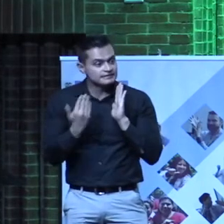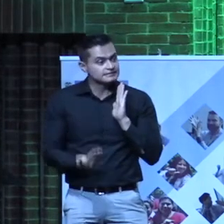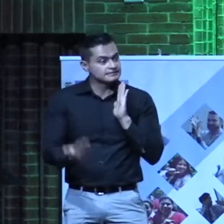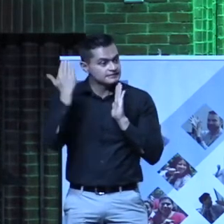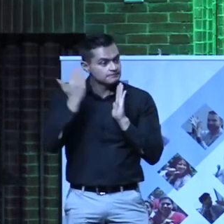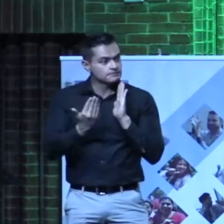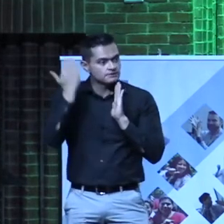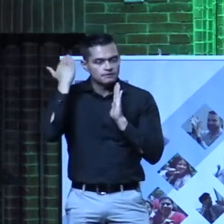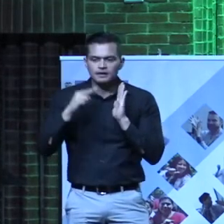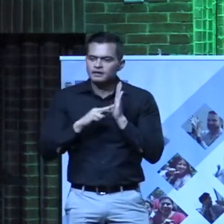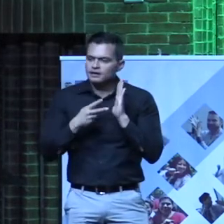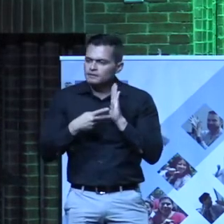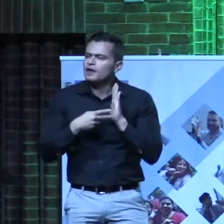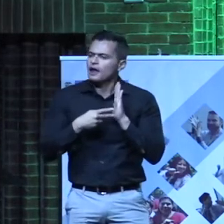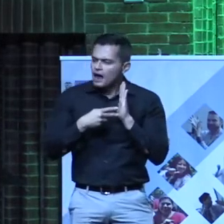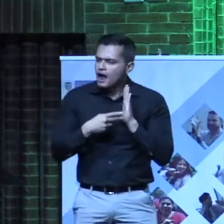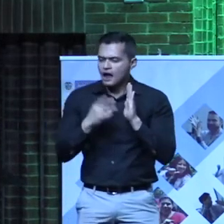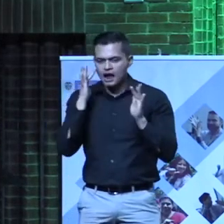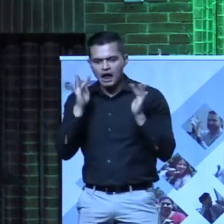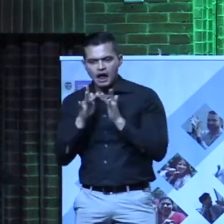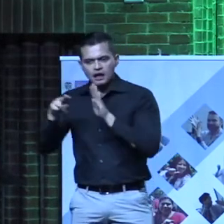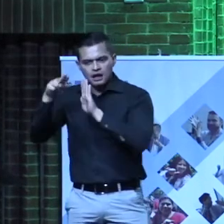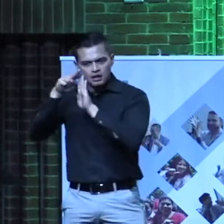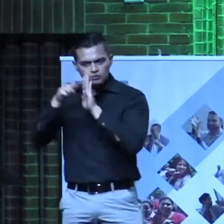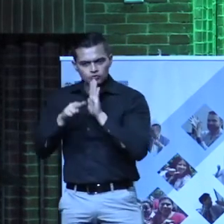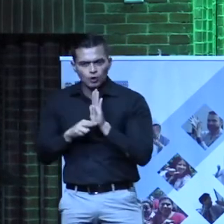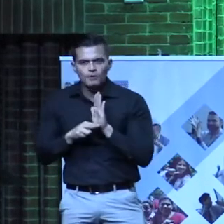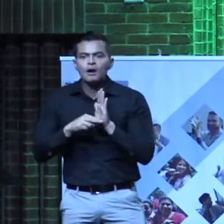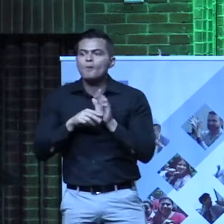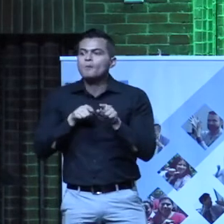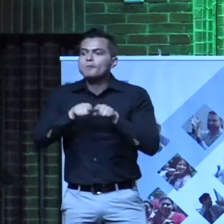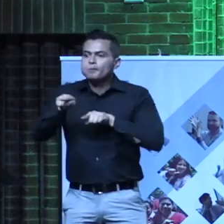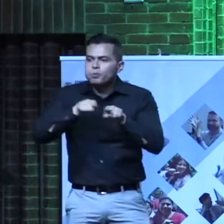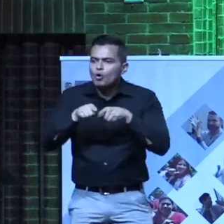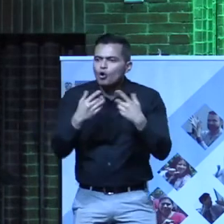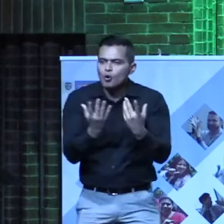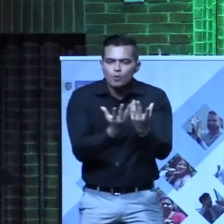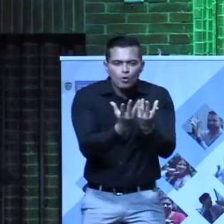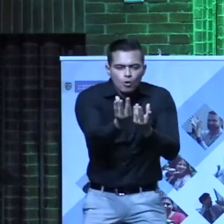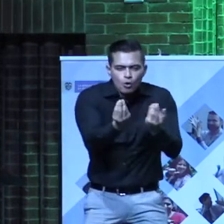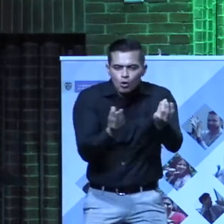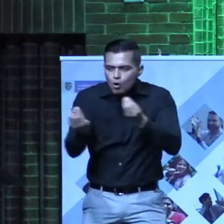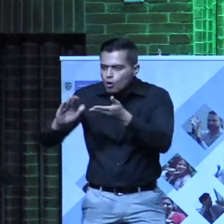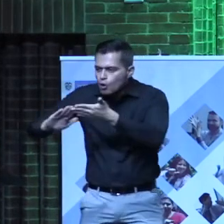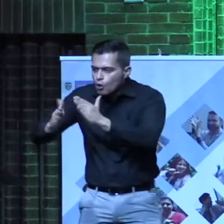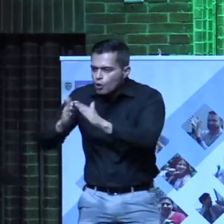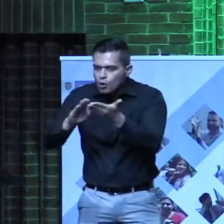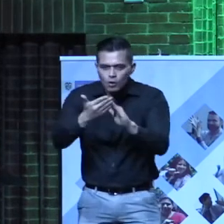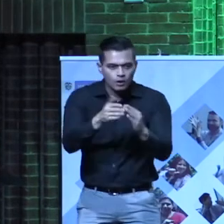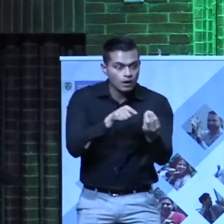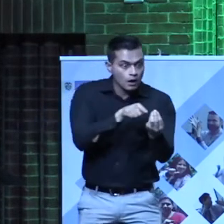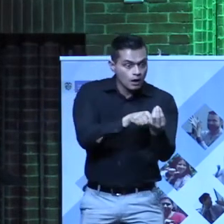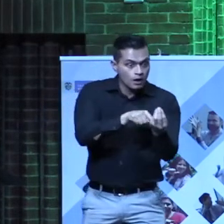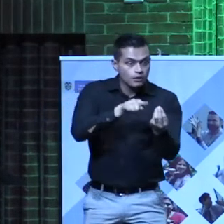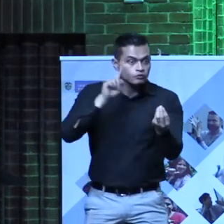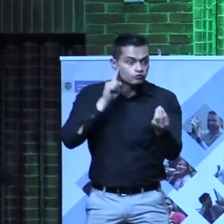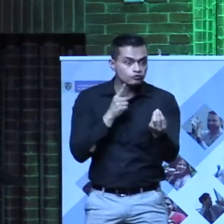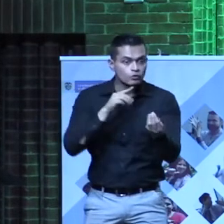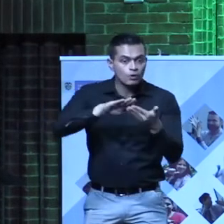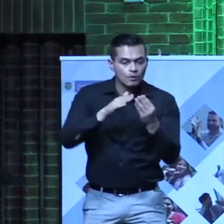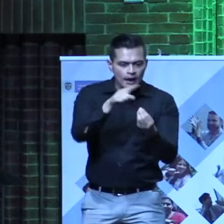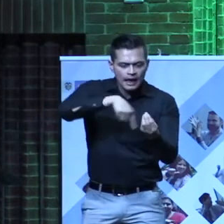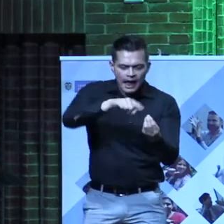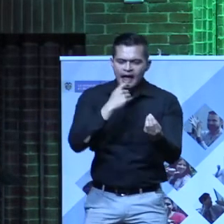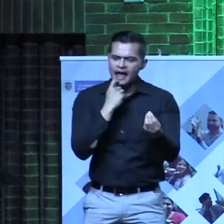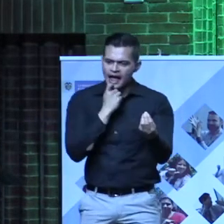aceptado por la jurisprudencia y la norma como sector vulnerable de la población que debe ser integrado, con quien